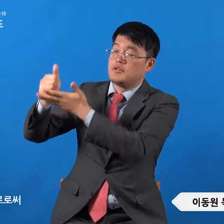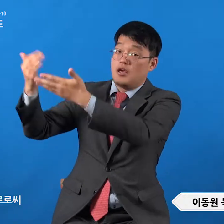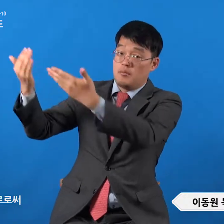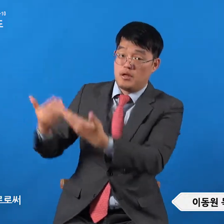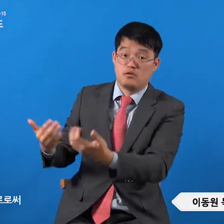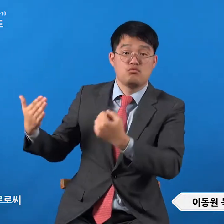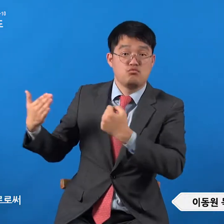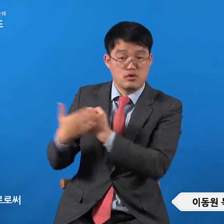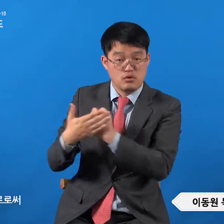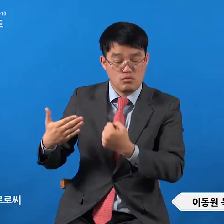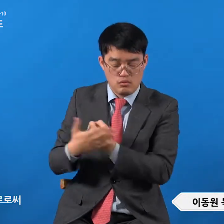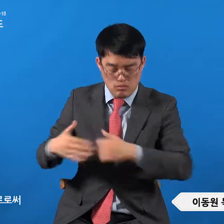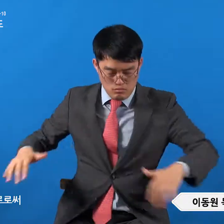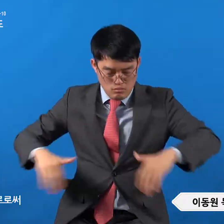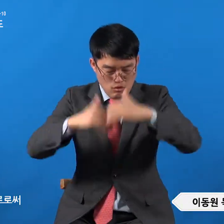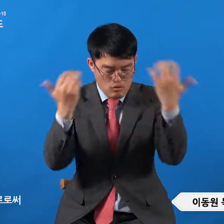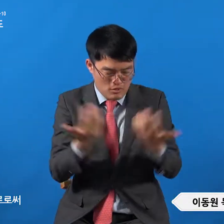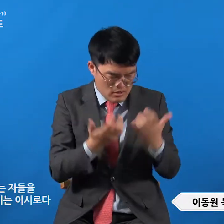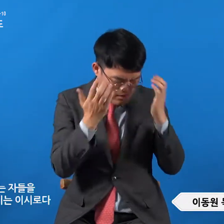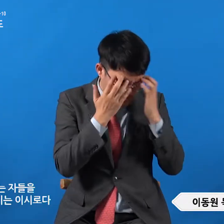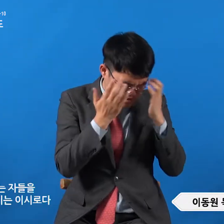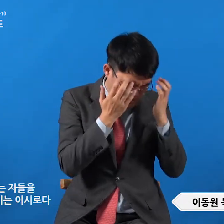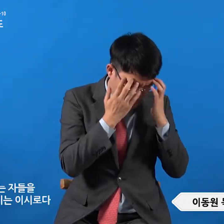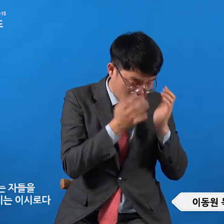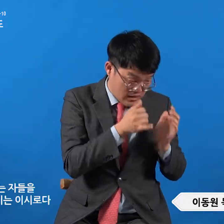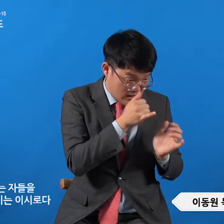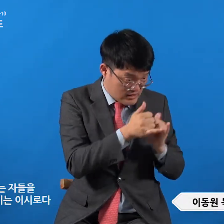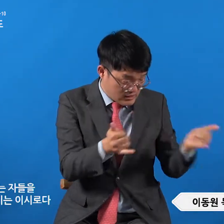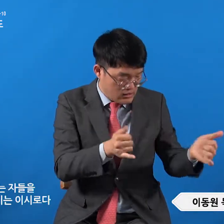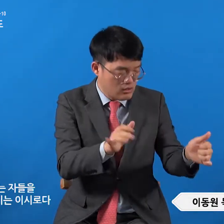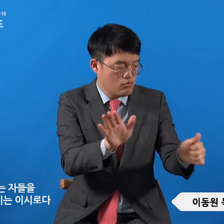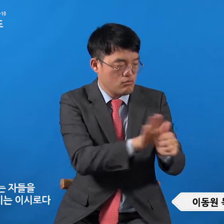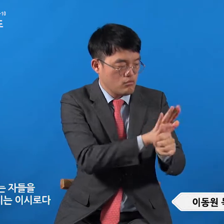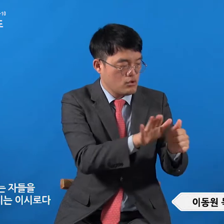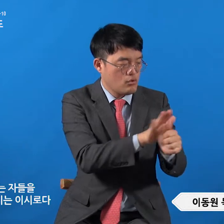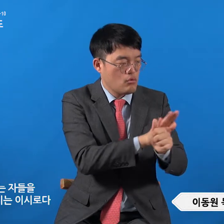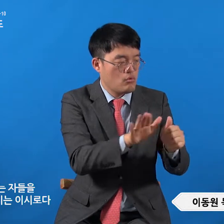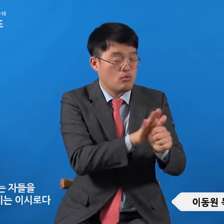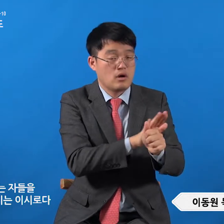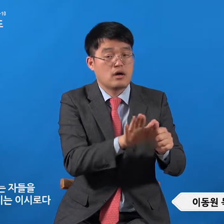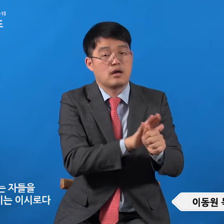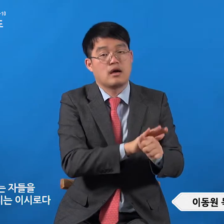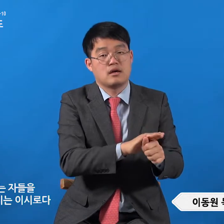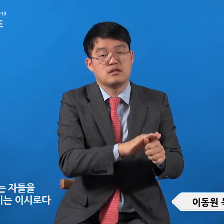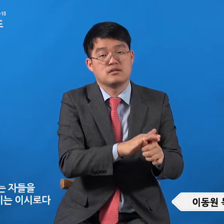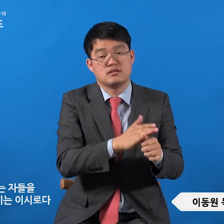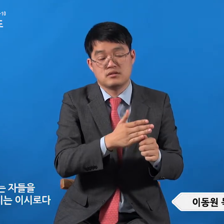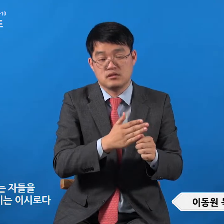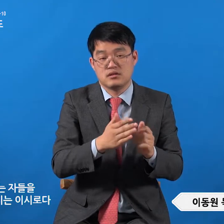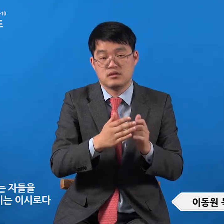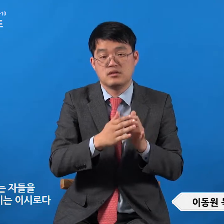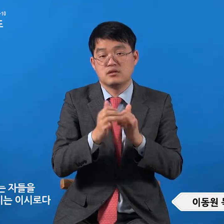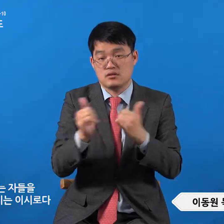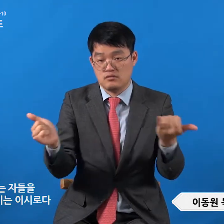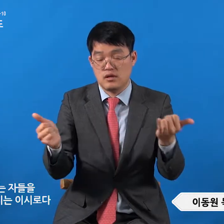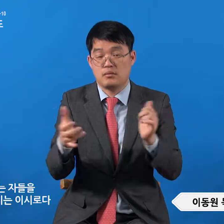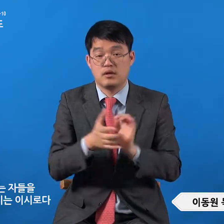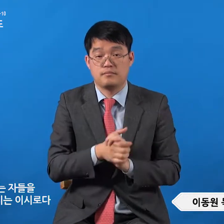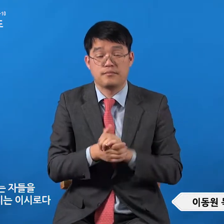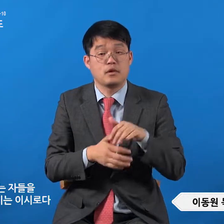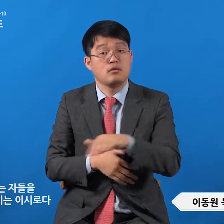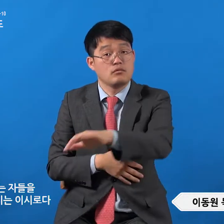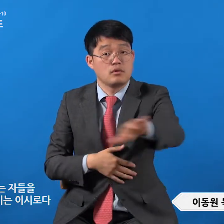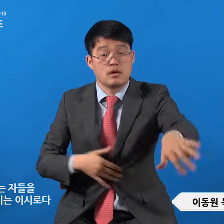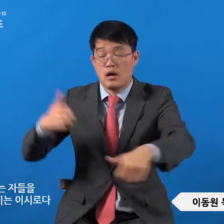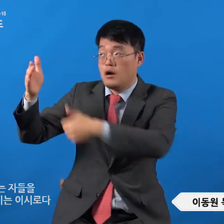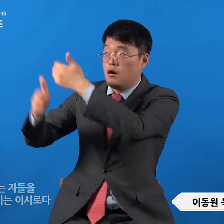하나님께 받는 위로로서 모든 환난 중에 있는 자들을 능히 위로하게 하시는 이시로다. 아멘.